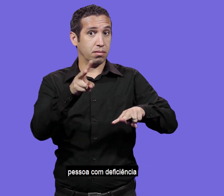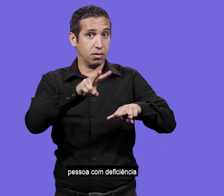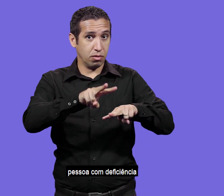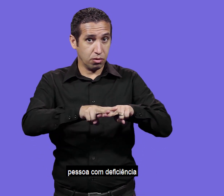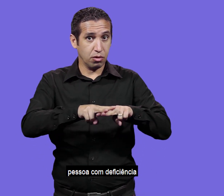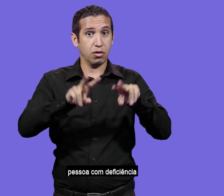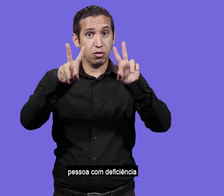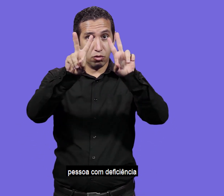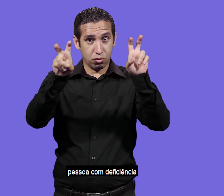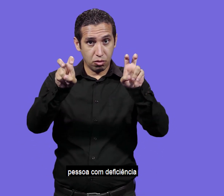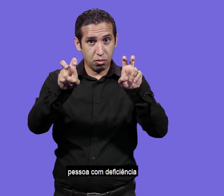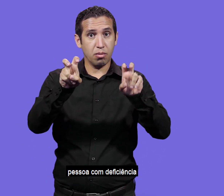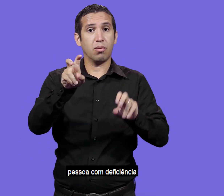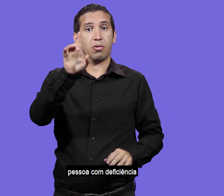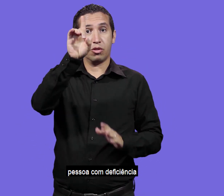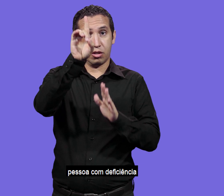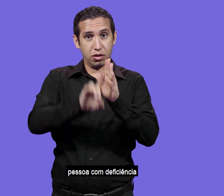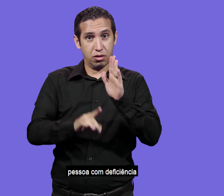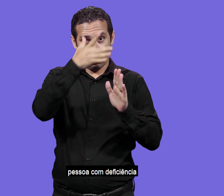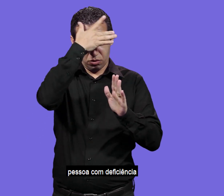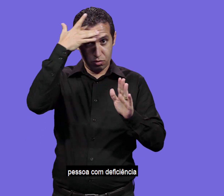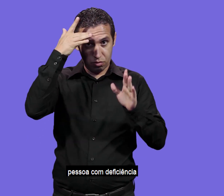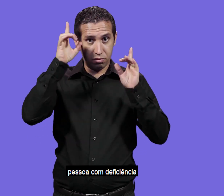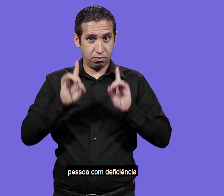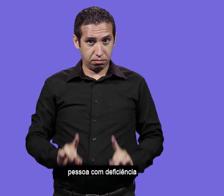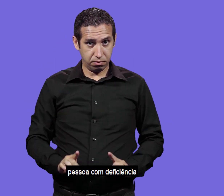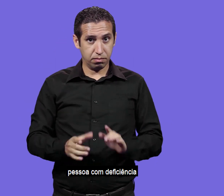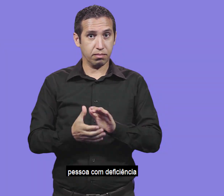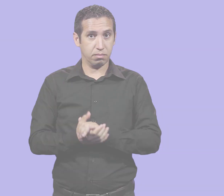pessoa com deficiência.